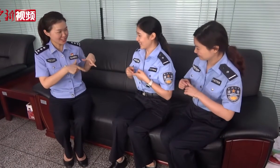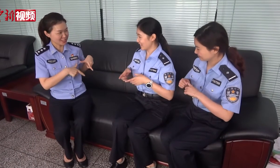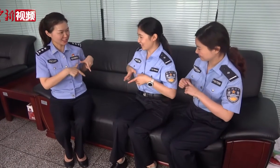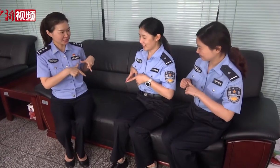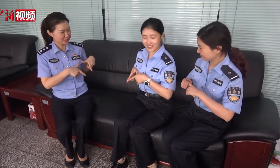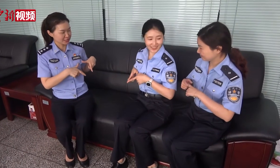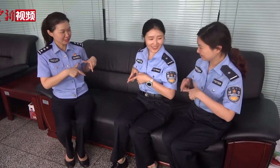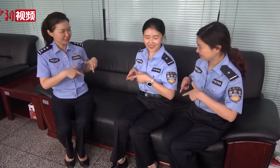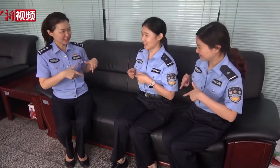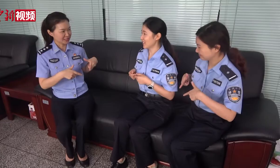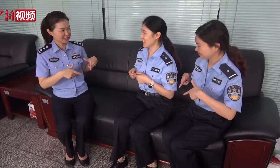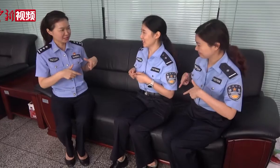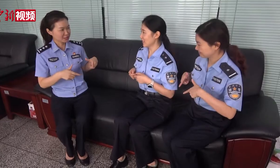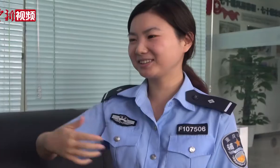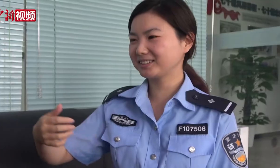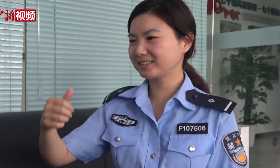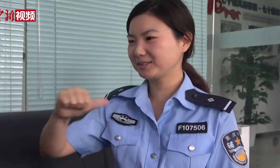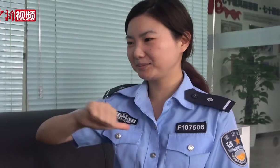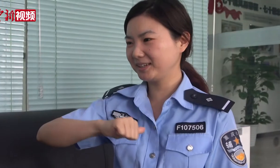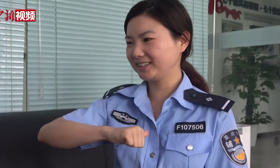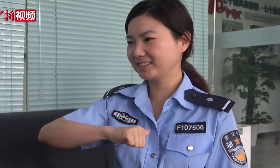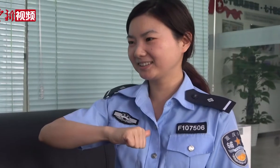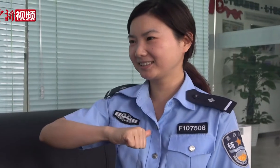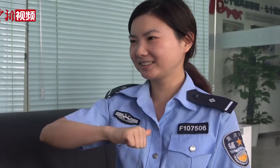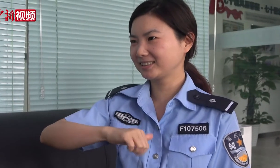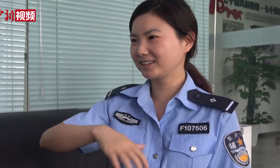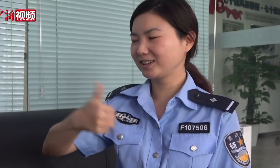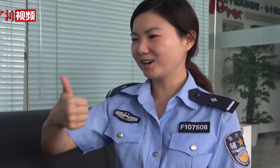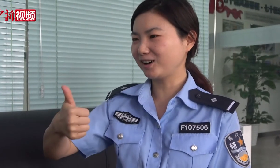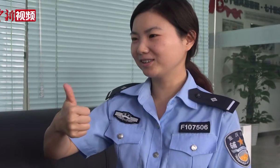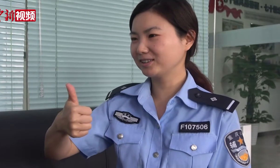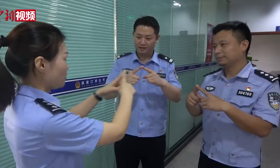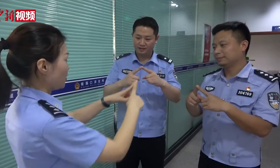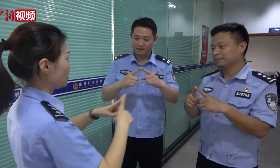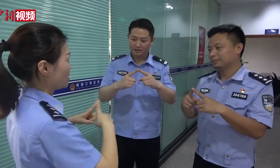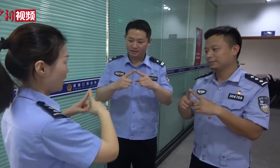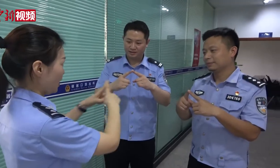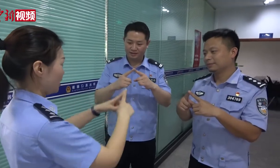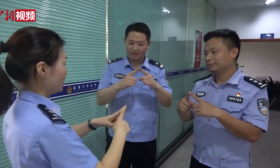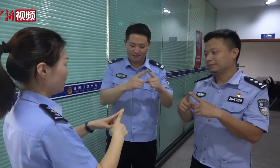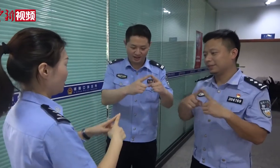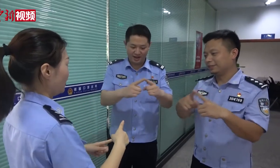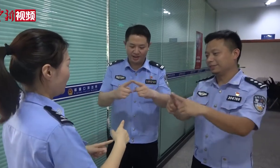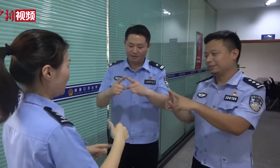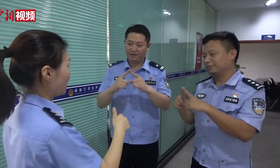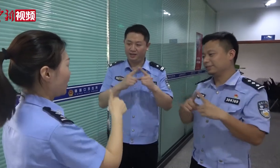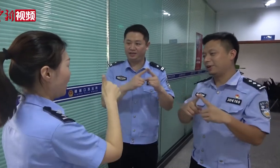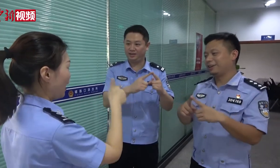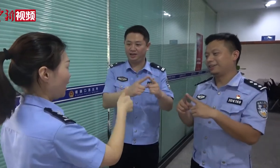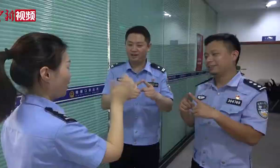者，听障人士虽为特殊群体，但也应受到尊重。就像给学生解答学习中的疑难，警察同样需要及